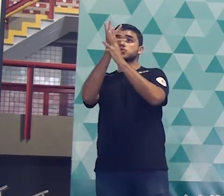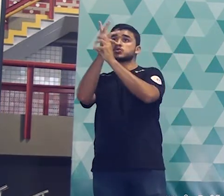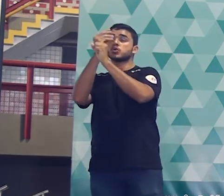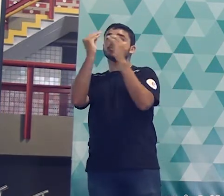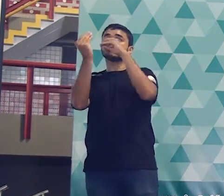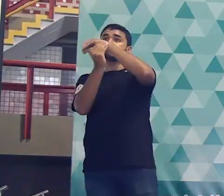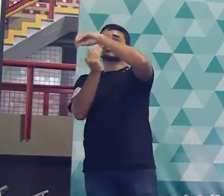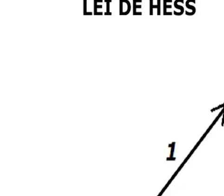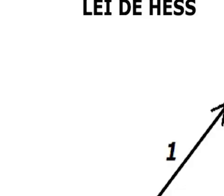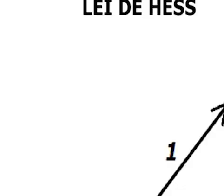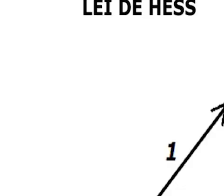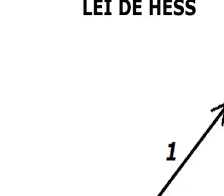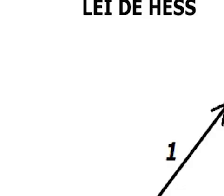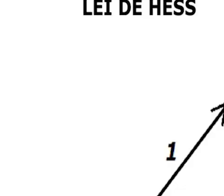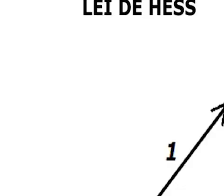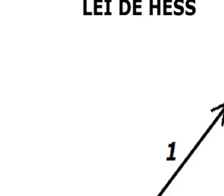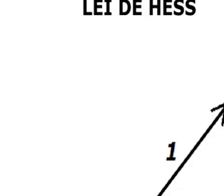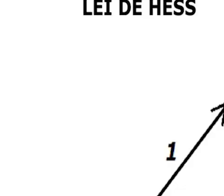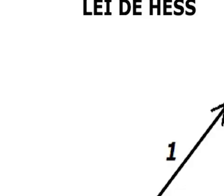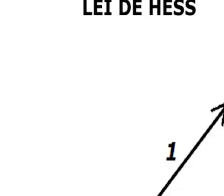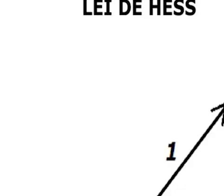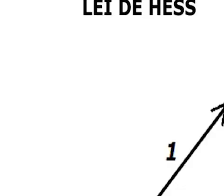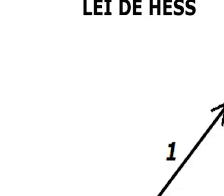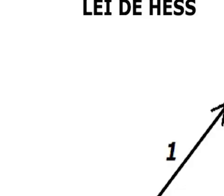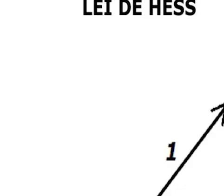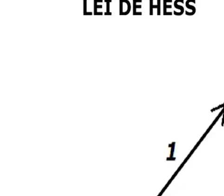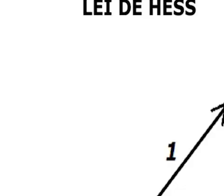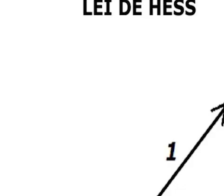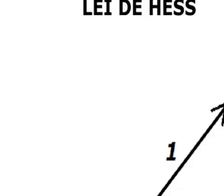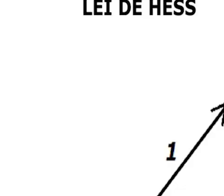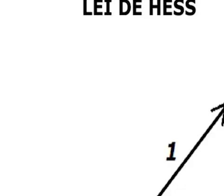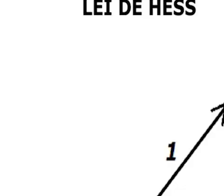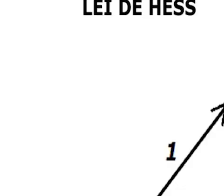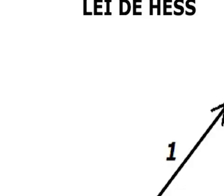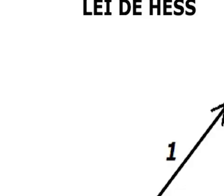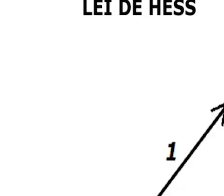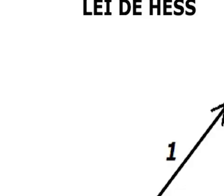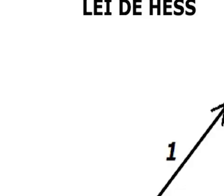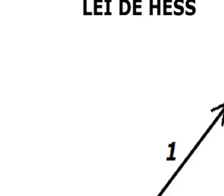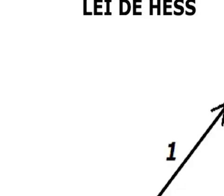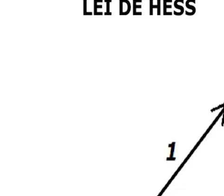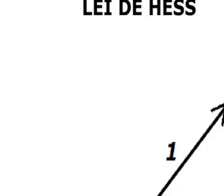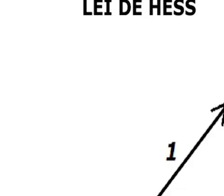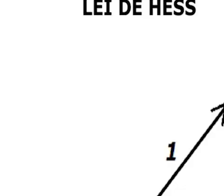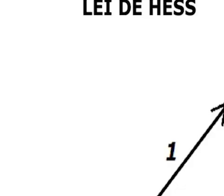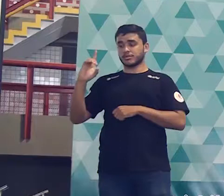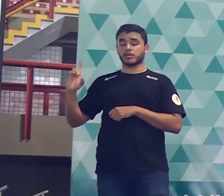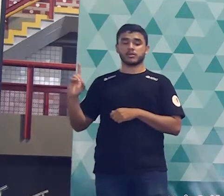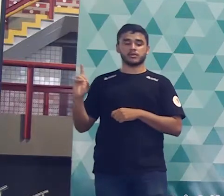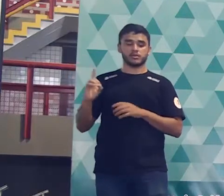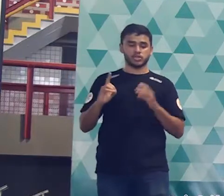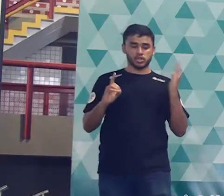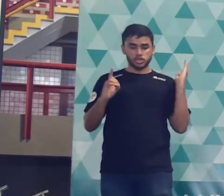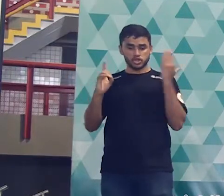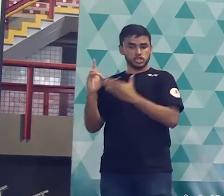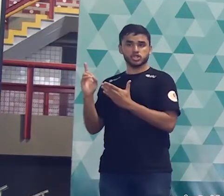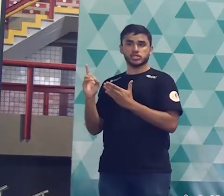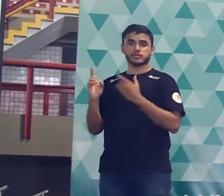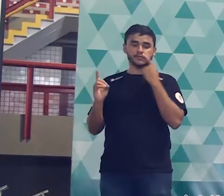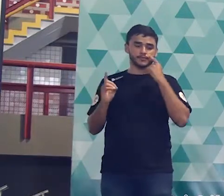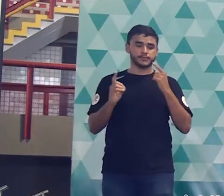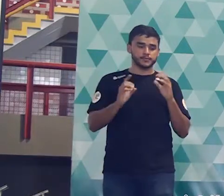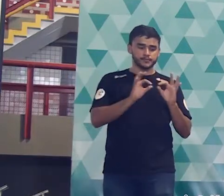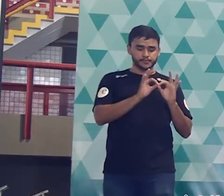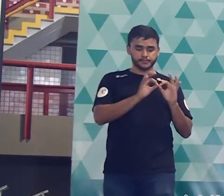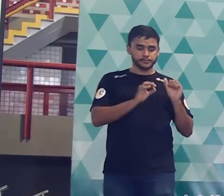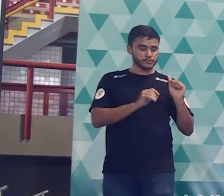gente, O A pode se transformar em D? Pode. Agora ele pode se transformar diretamente?